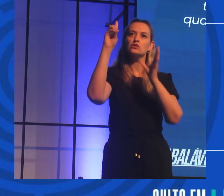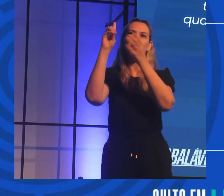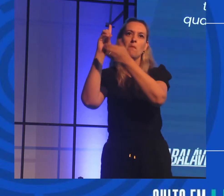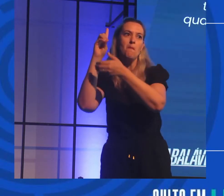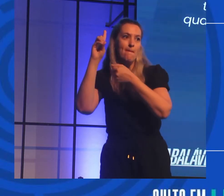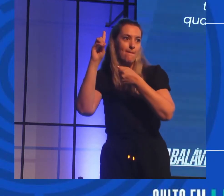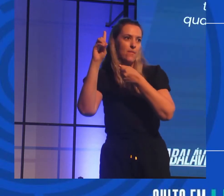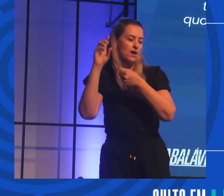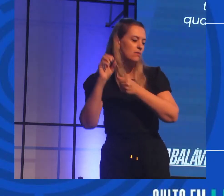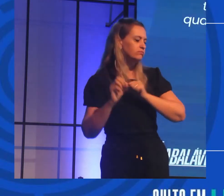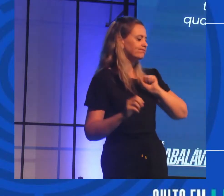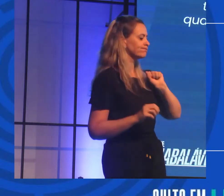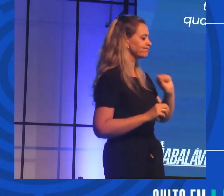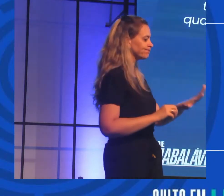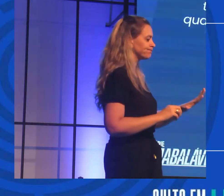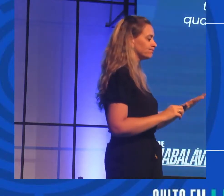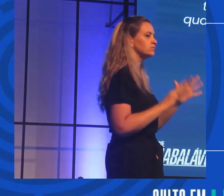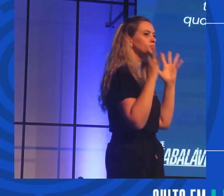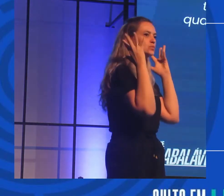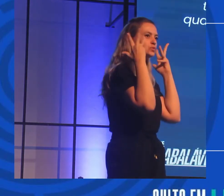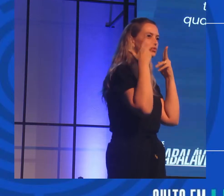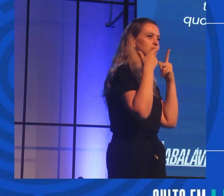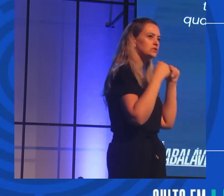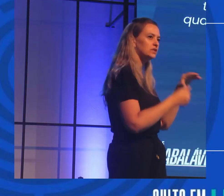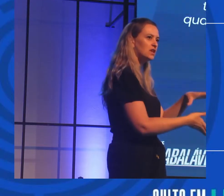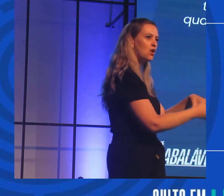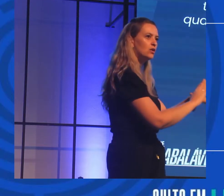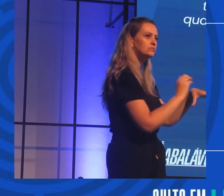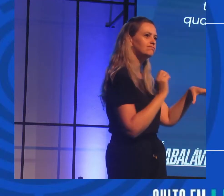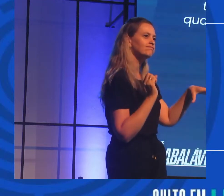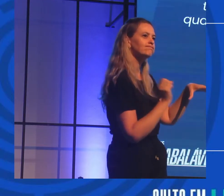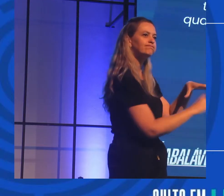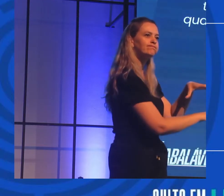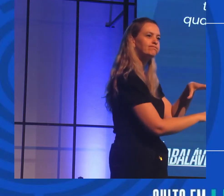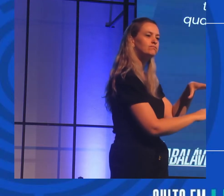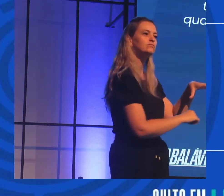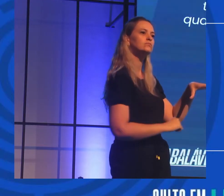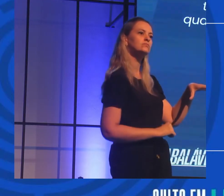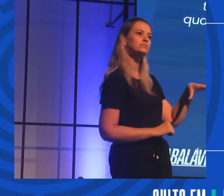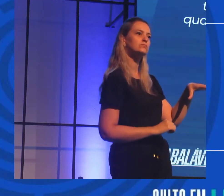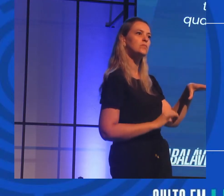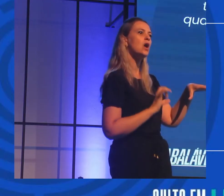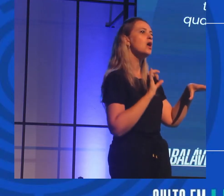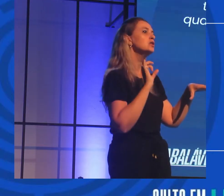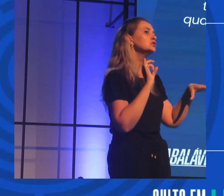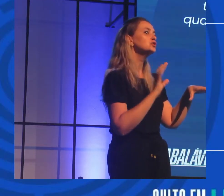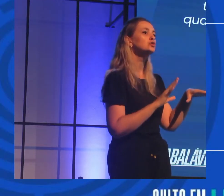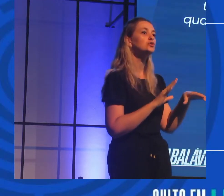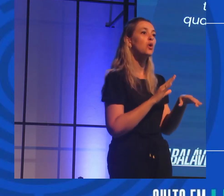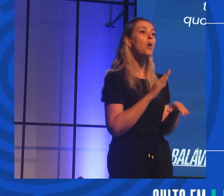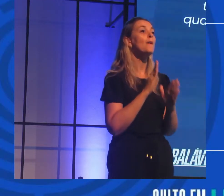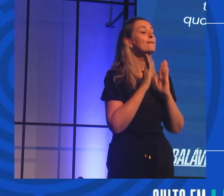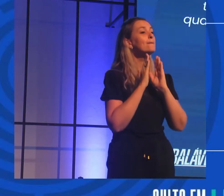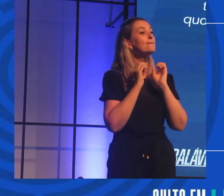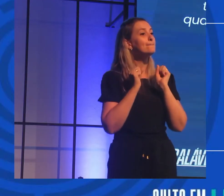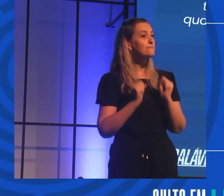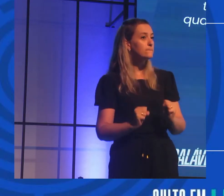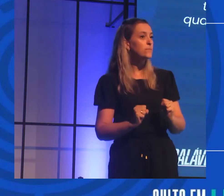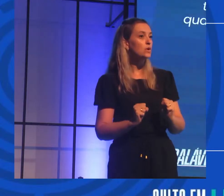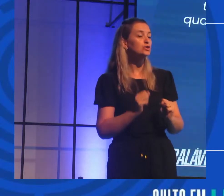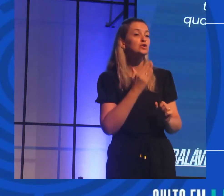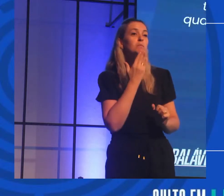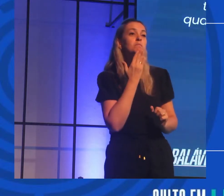E eles lançam algo: não podem orar a nenhum outro que não seja você, falar com você, pedir algo a você